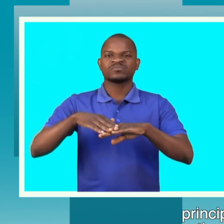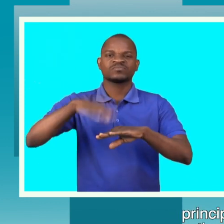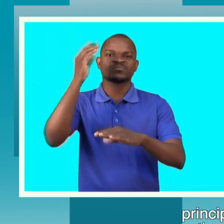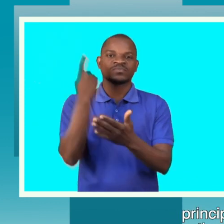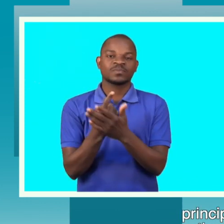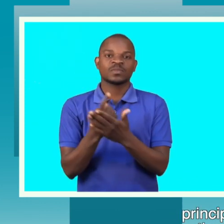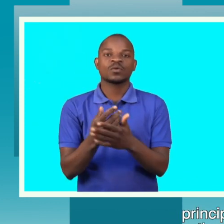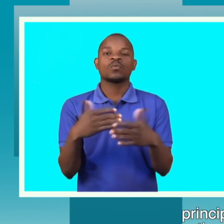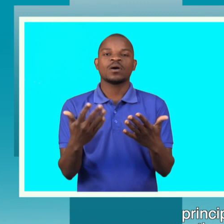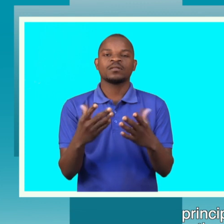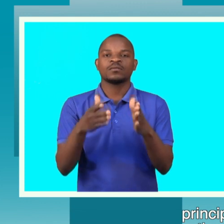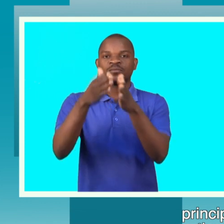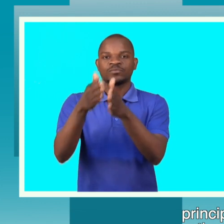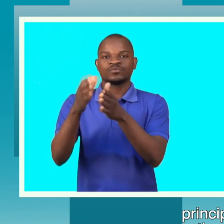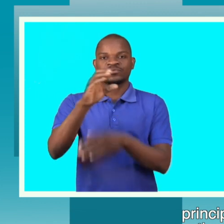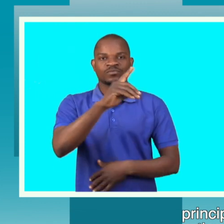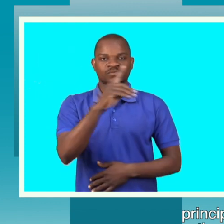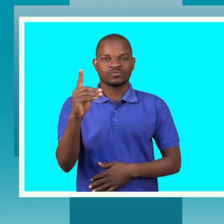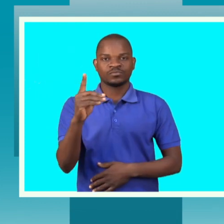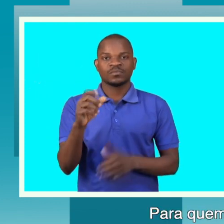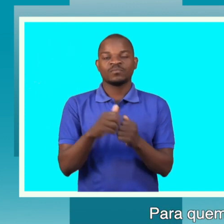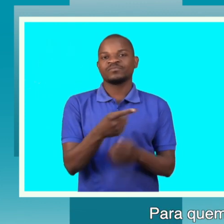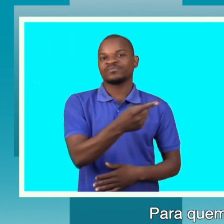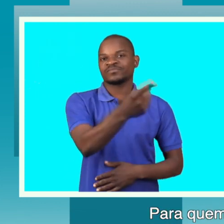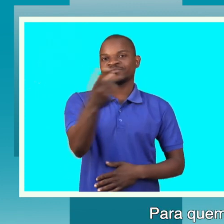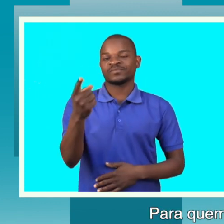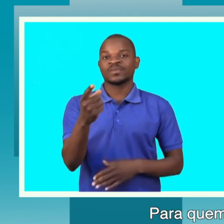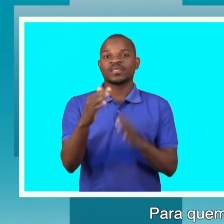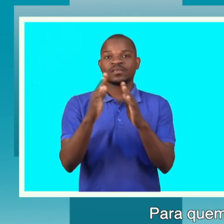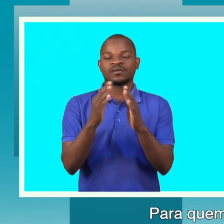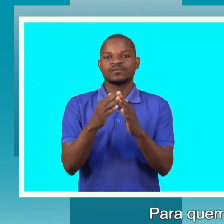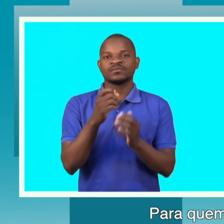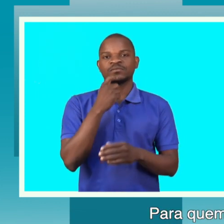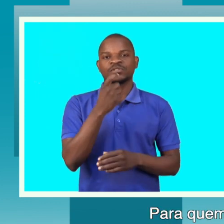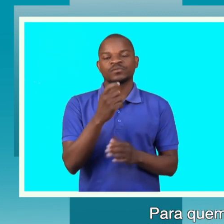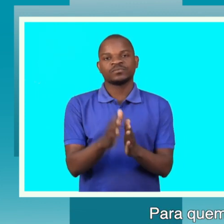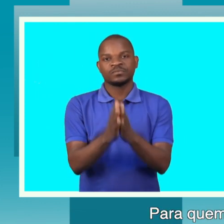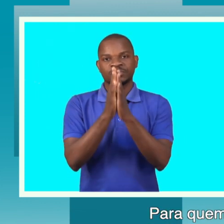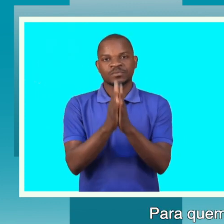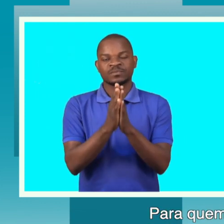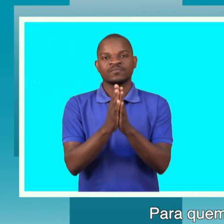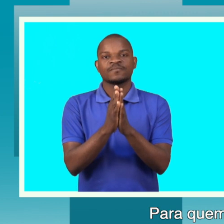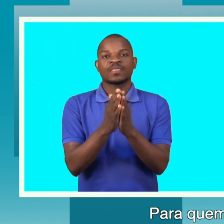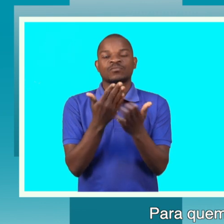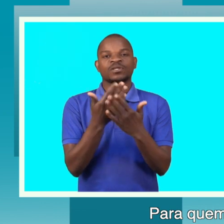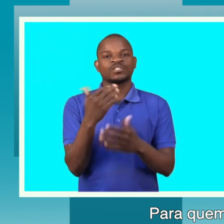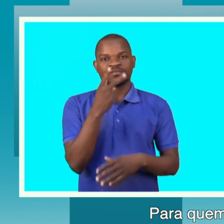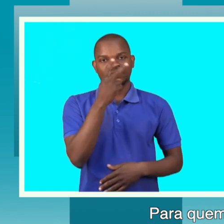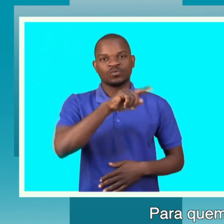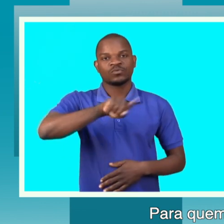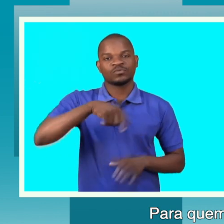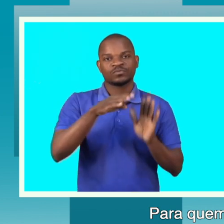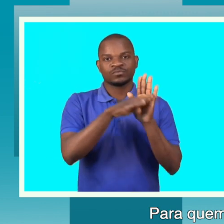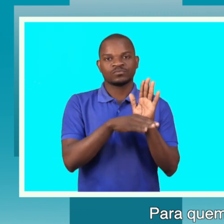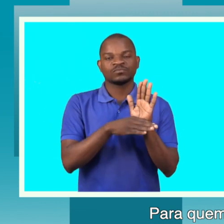modalidades praticadas pelas pessoas com deficiência paciente, que esteve em nossa companhia. O nosso muito obrigado pela